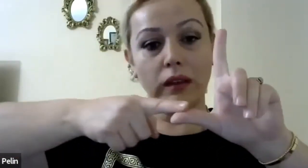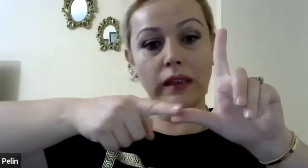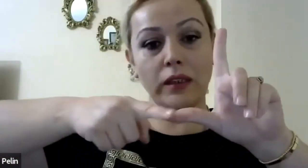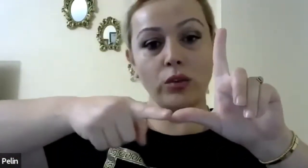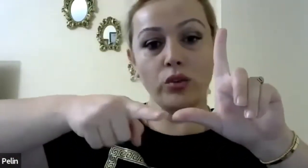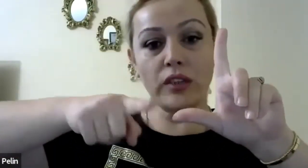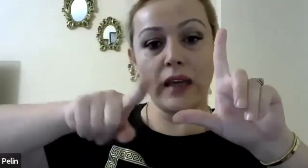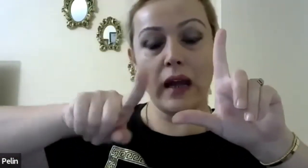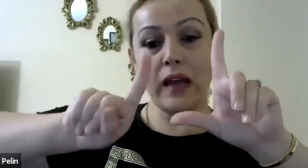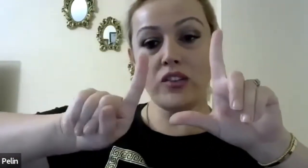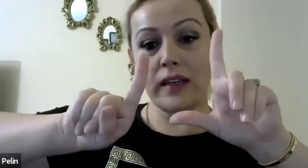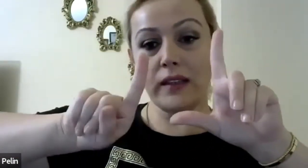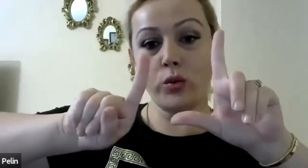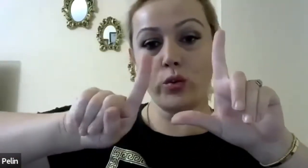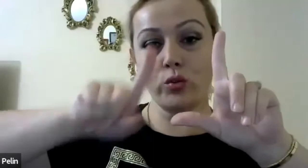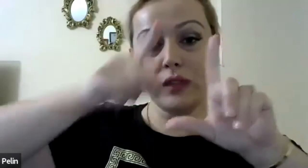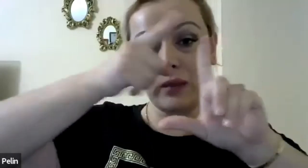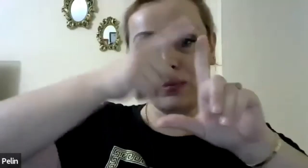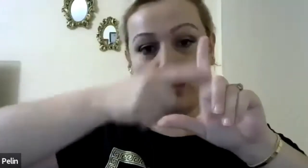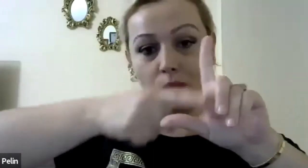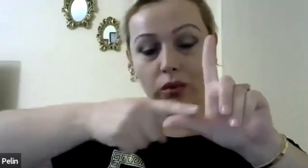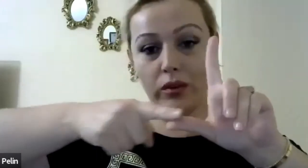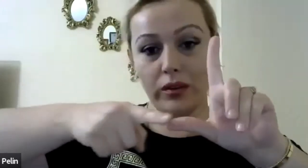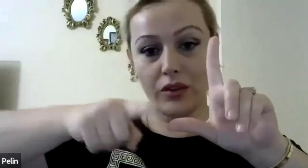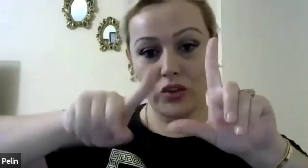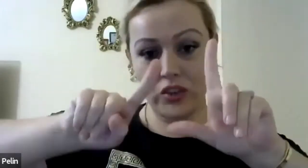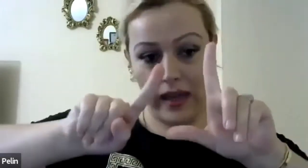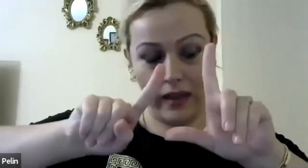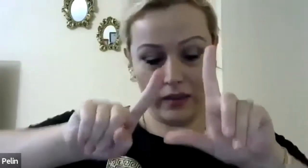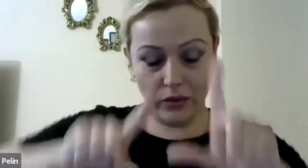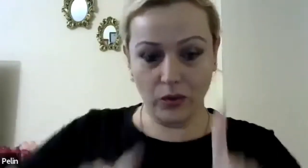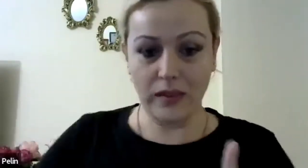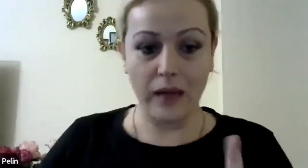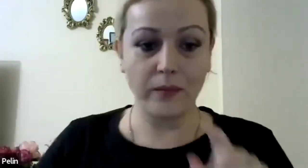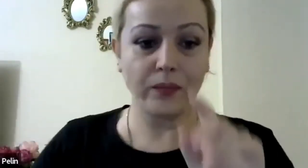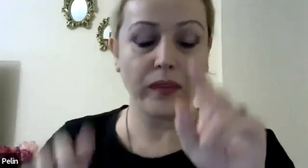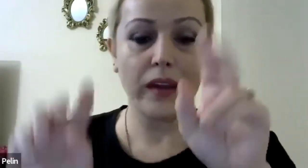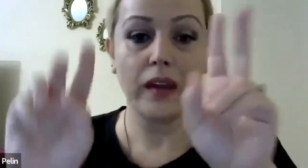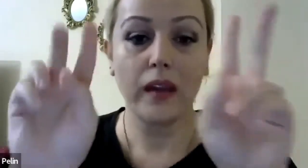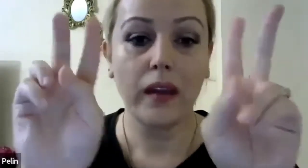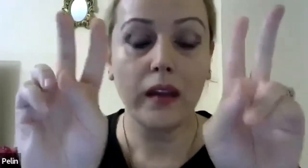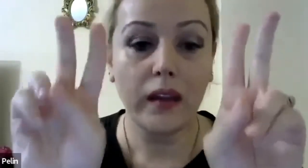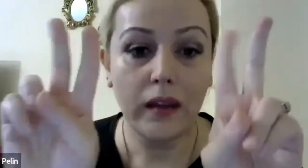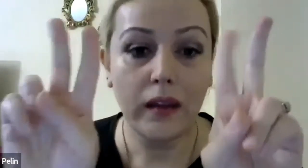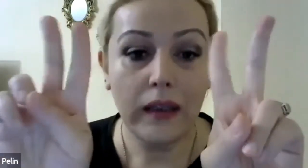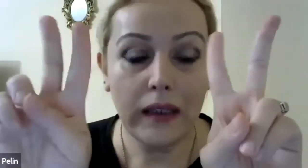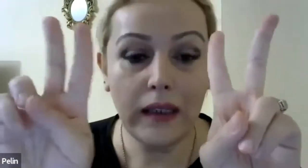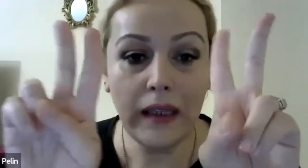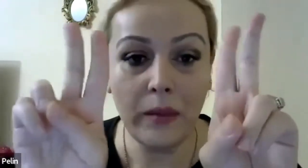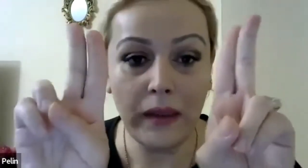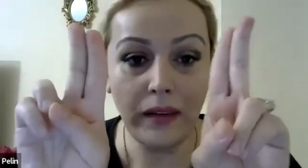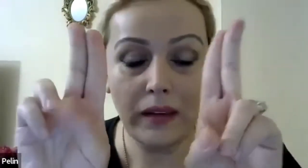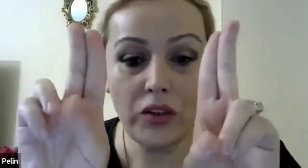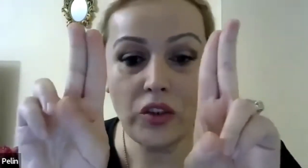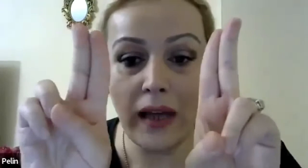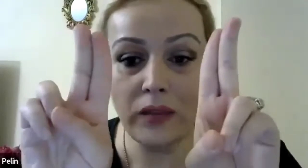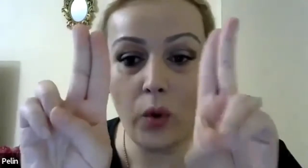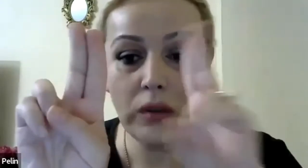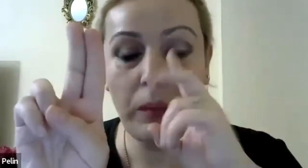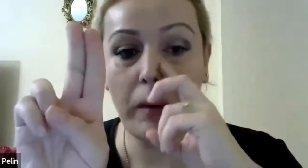Yana doğru çekerken J'nin kuyruğunu da yapıyorum. J. Güzel. İki elimi, işaret ve orta